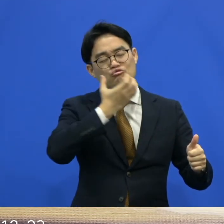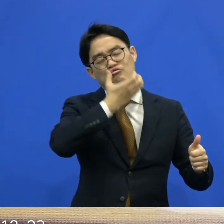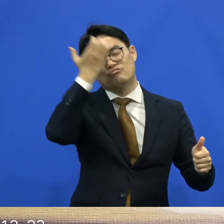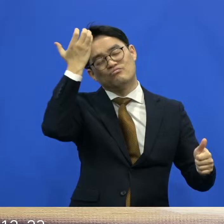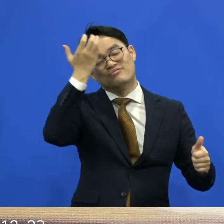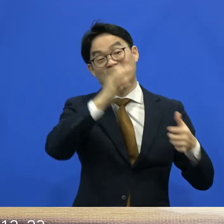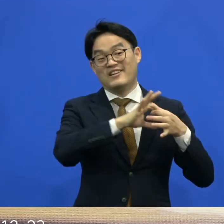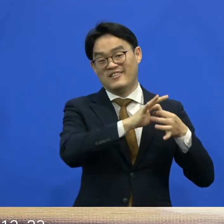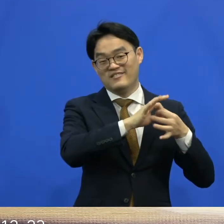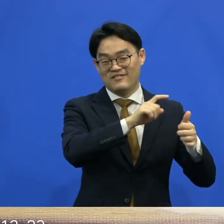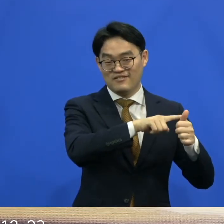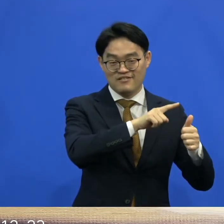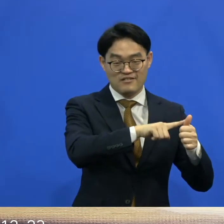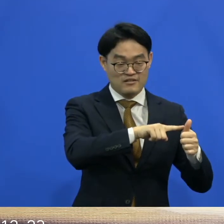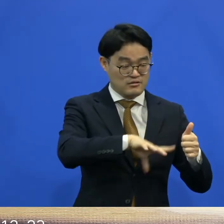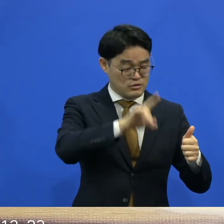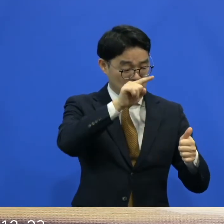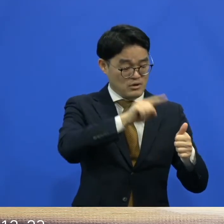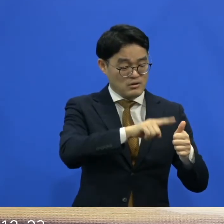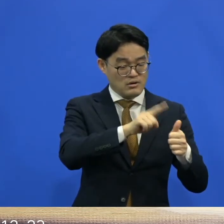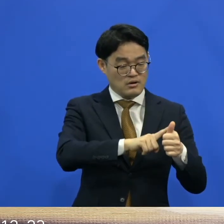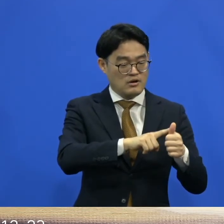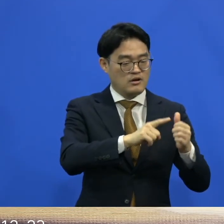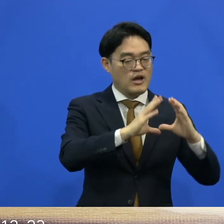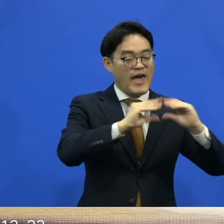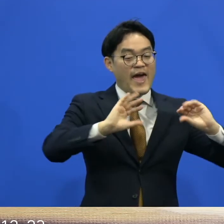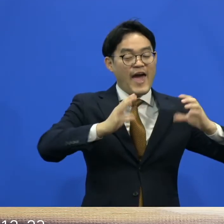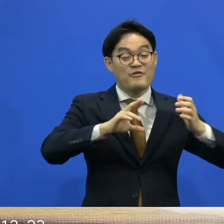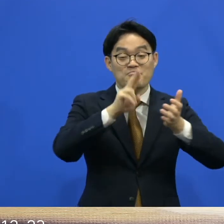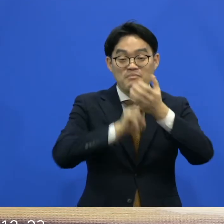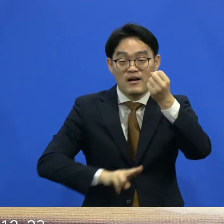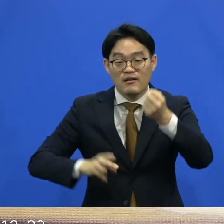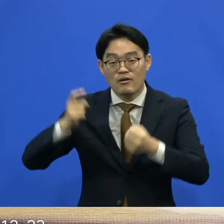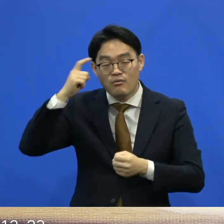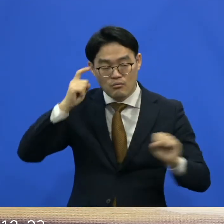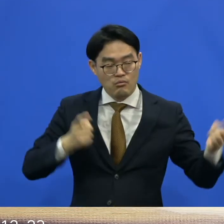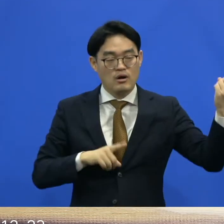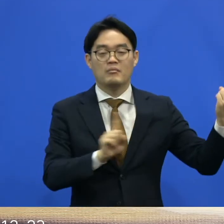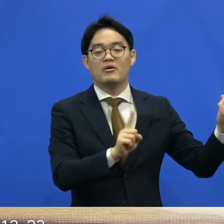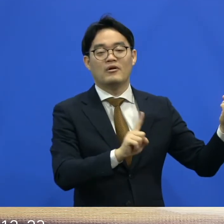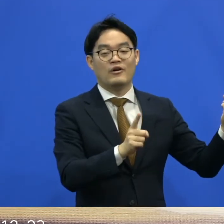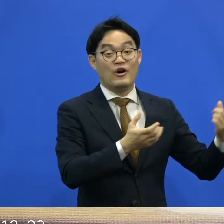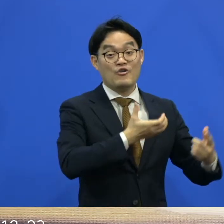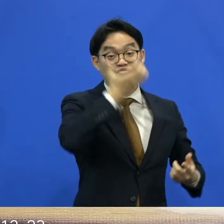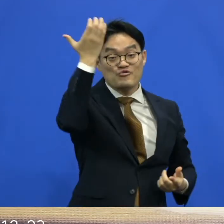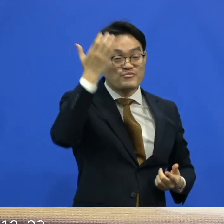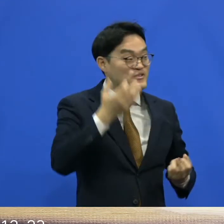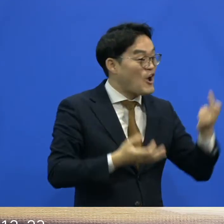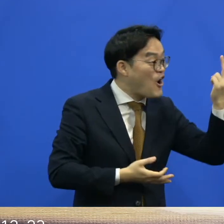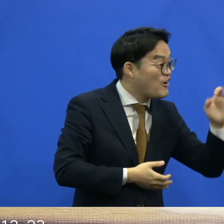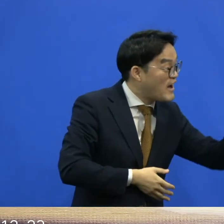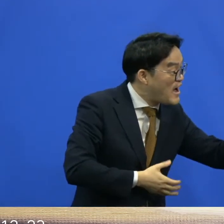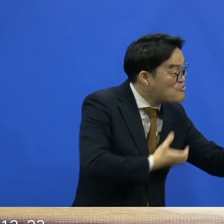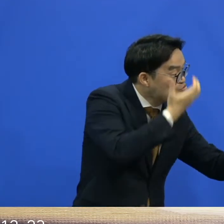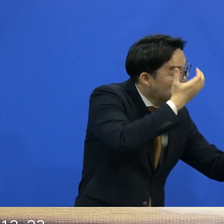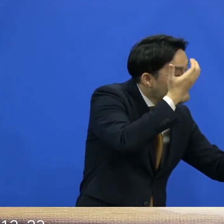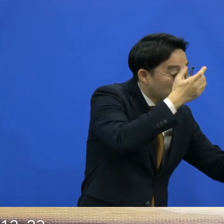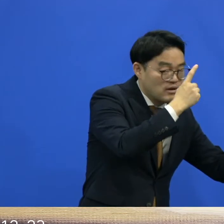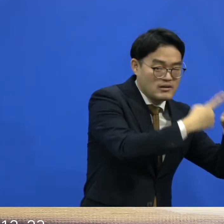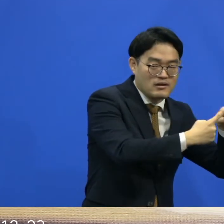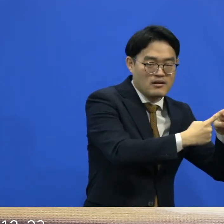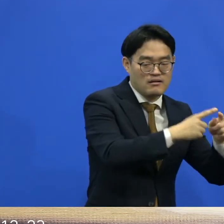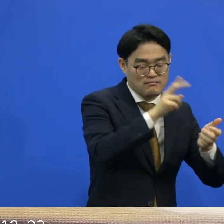애굽으로 팔려오게 된 것도 요셉이 꾼 꿈 이야기를 하다가 형들에게 미움을 당했습니다. 그런데 감옥에 들어와